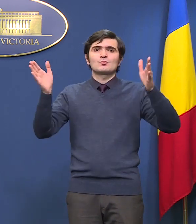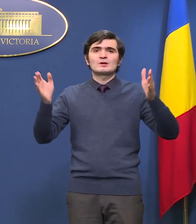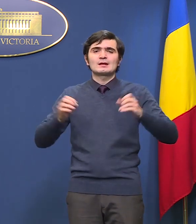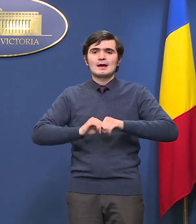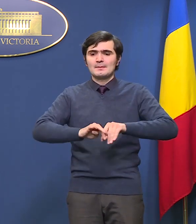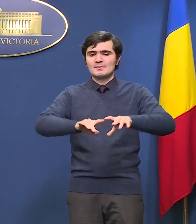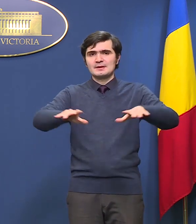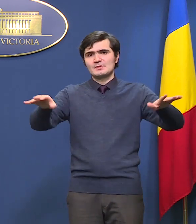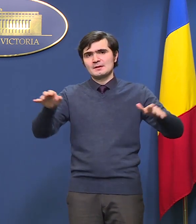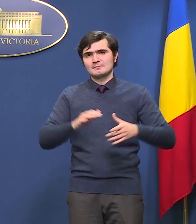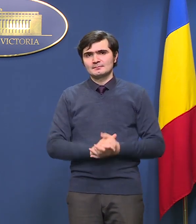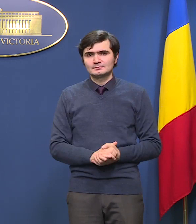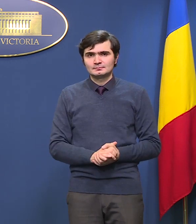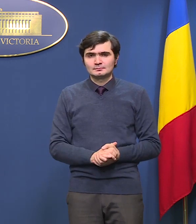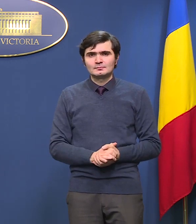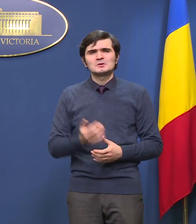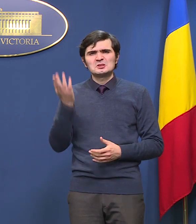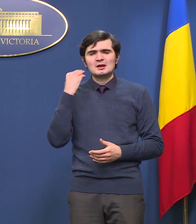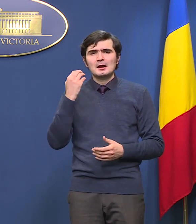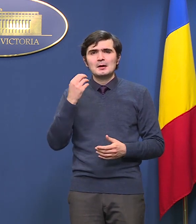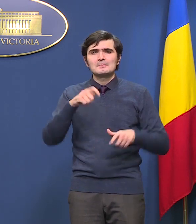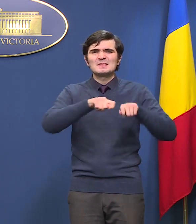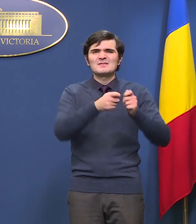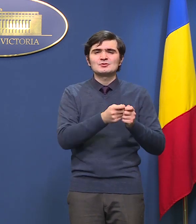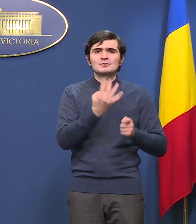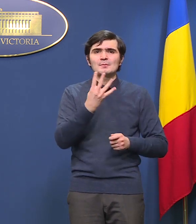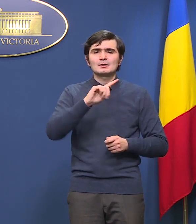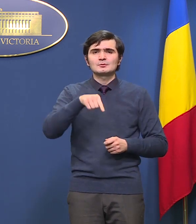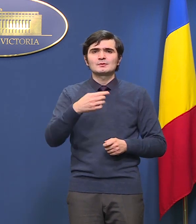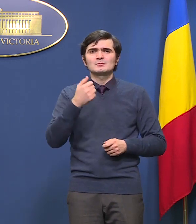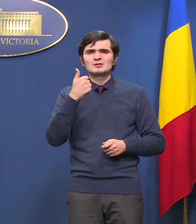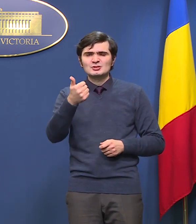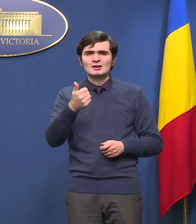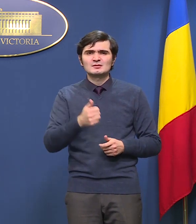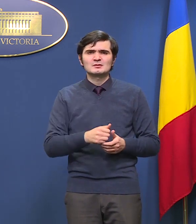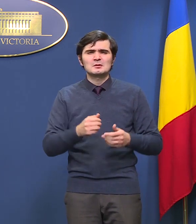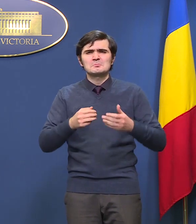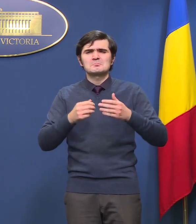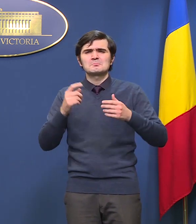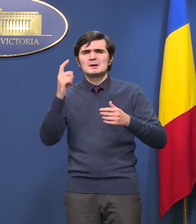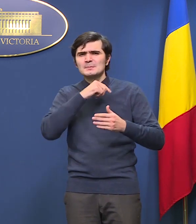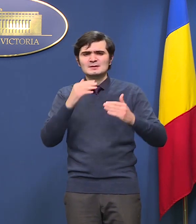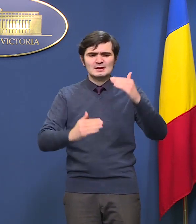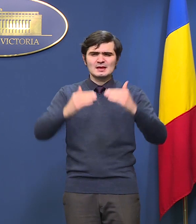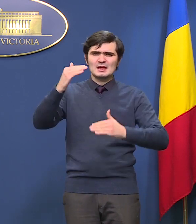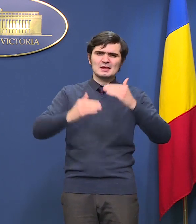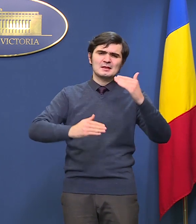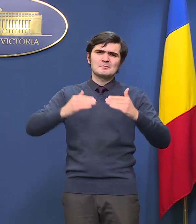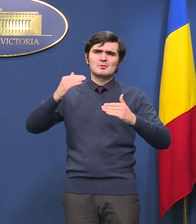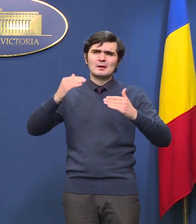epidemiei. Un deficit de 4,6% pe cash, cu mari dezechilibre,